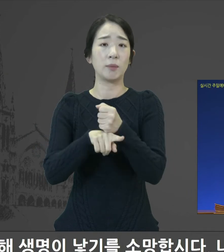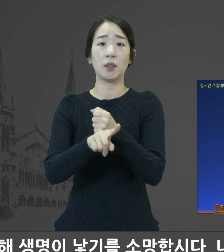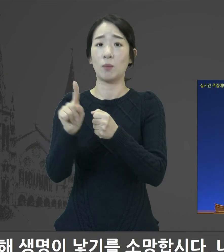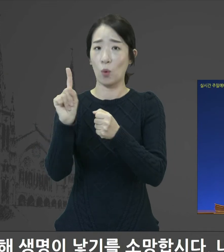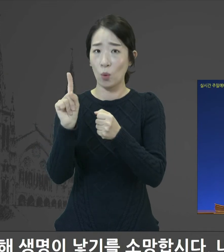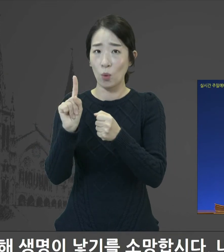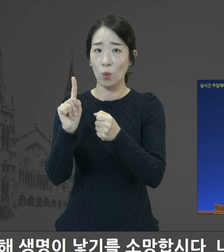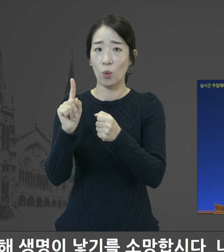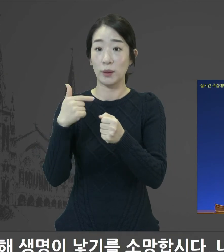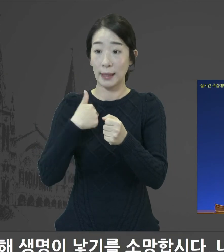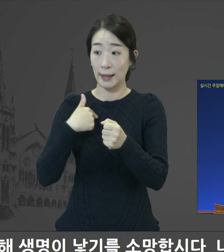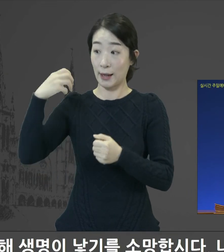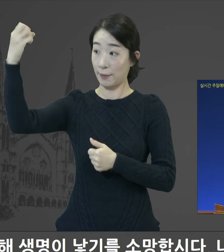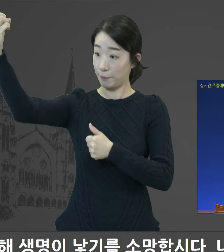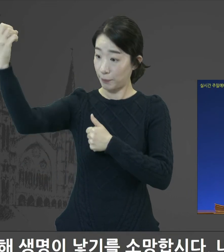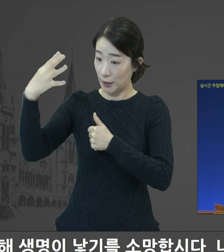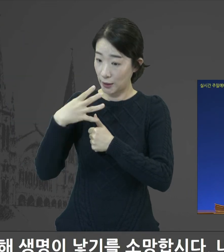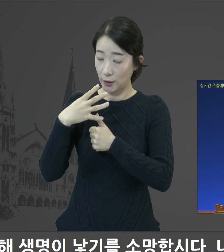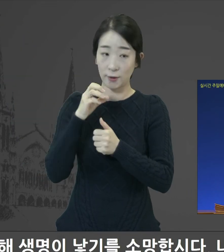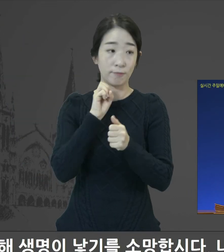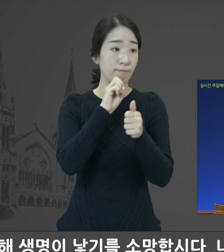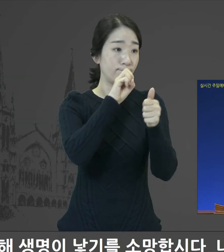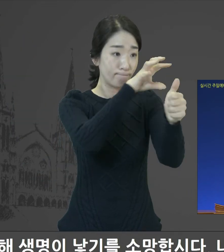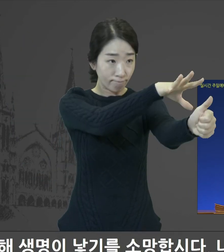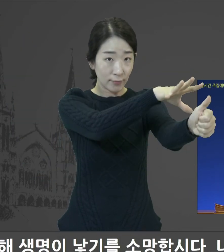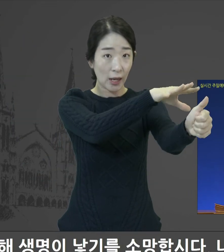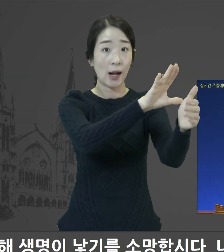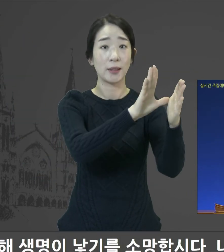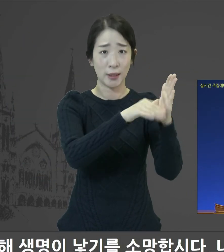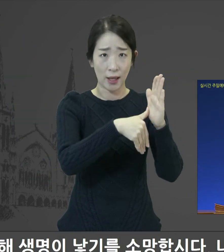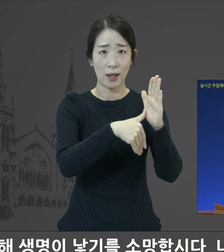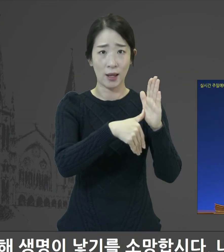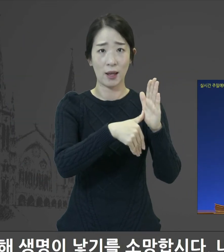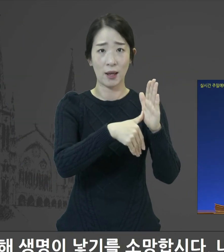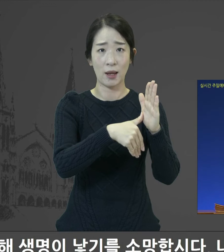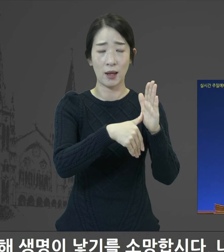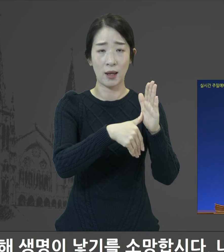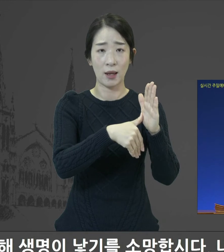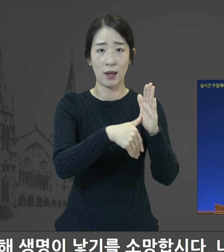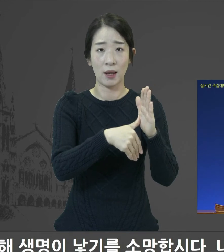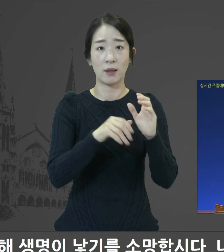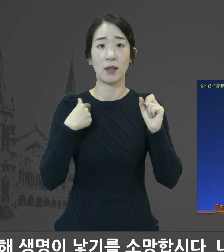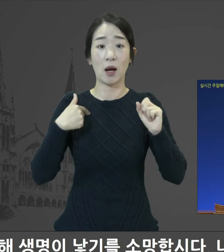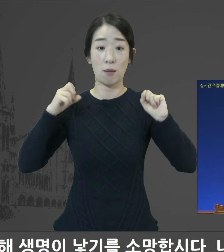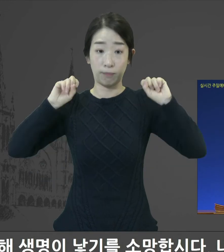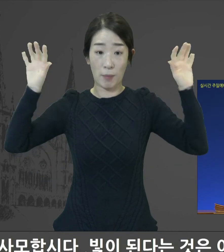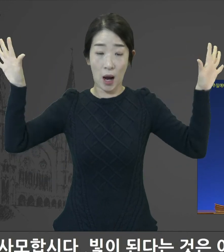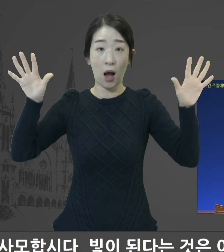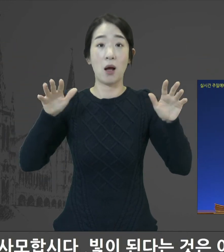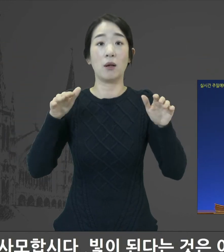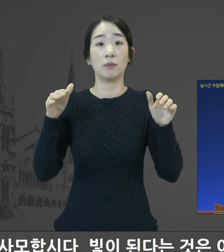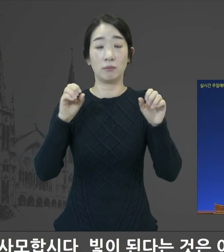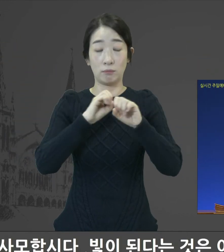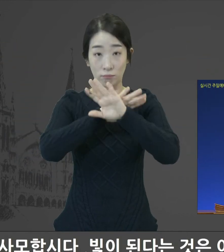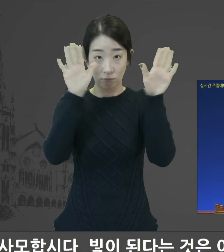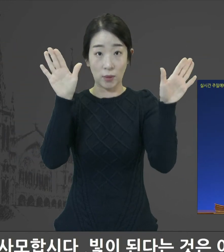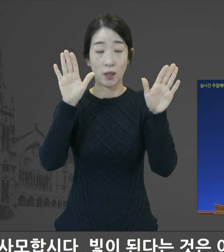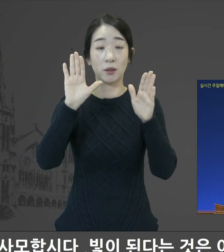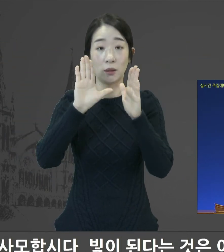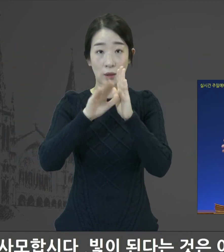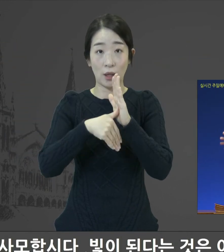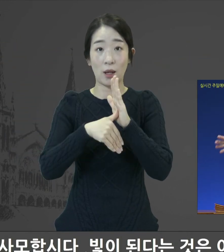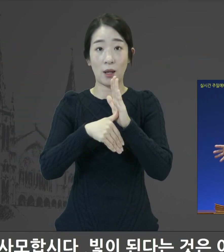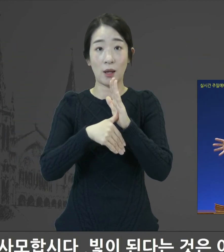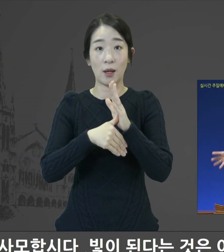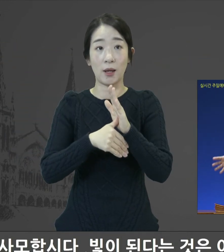내가 빛이 되어질 때요, 그럼 빛이 되어지면 참 복된 일들이 일어납니다. 이 빛이